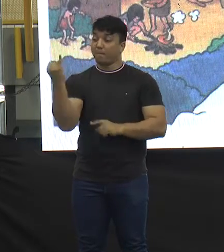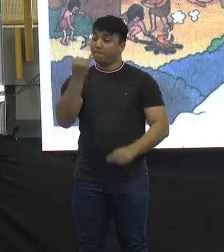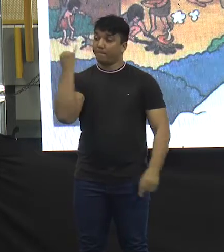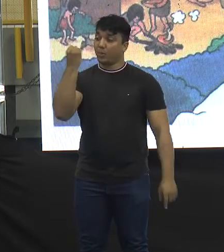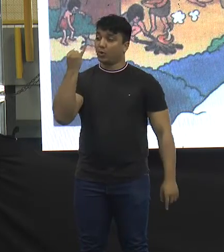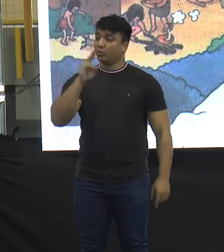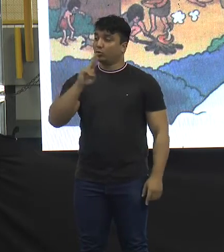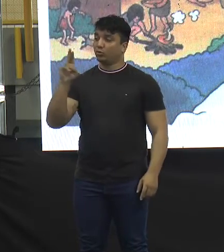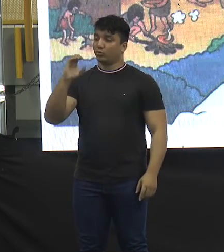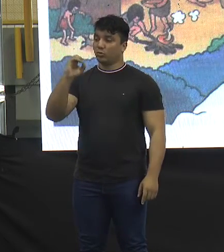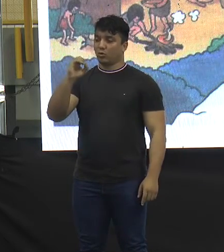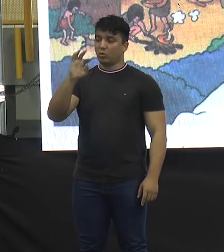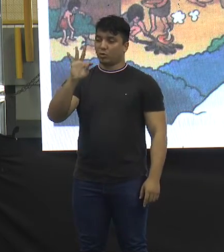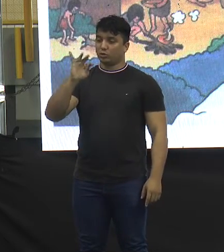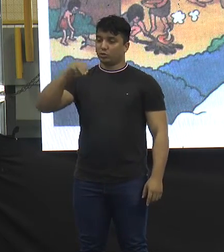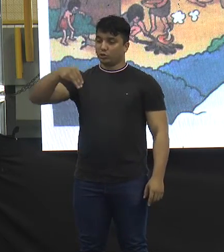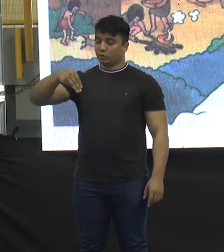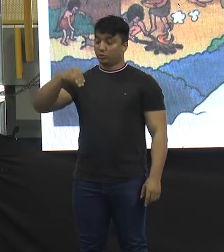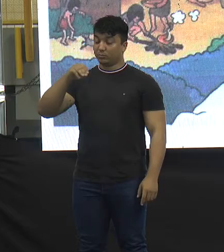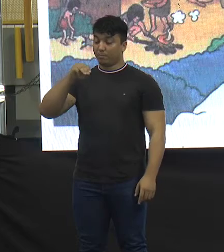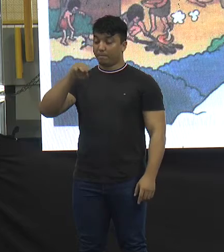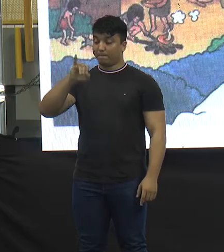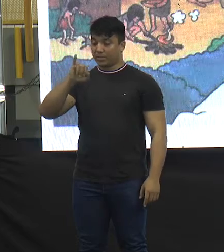essencial: otimização.